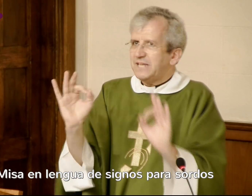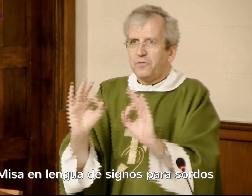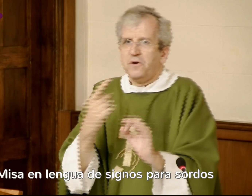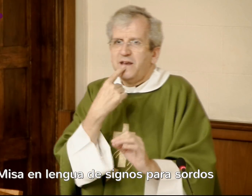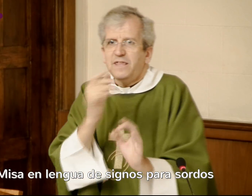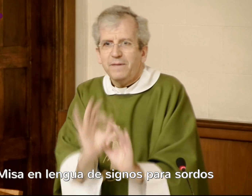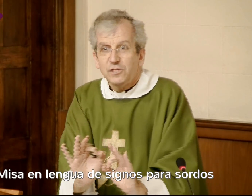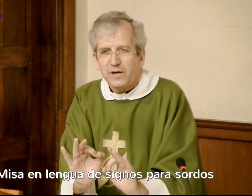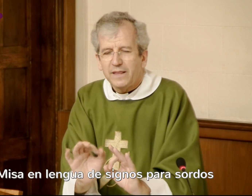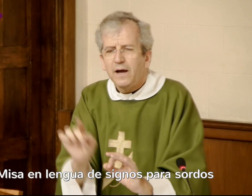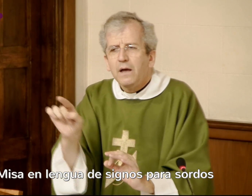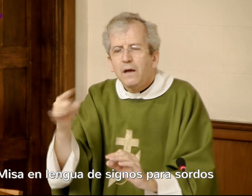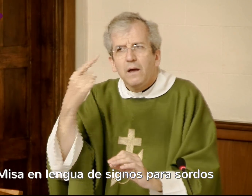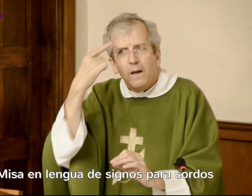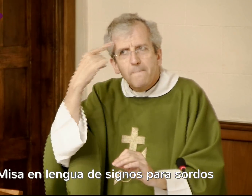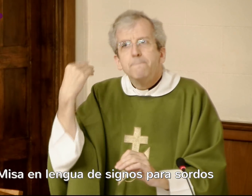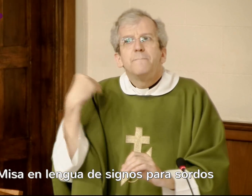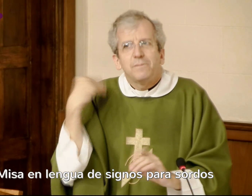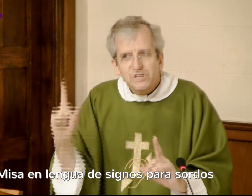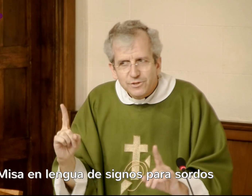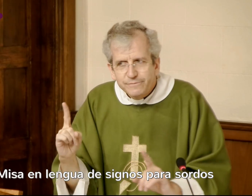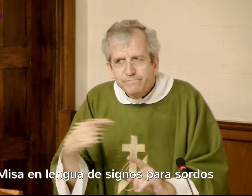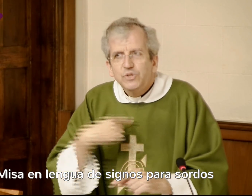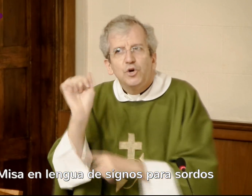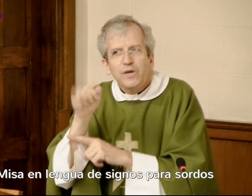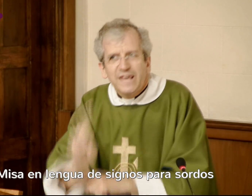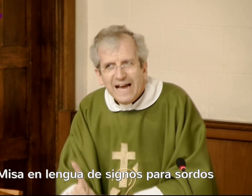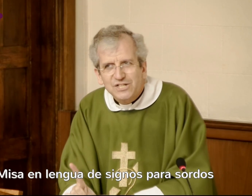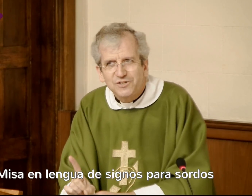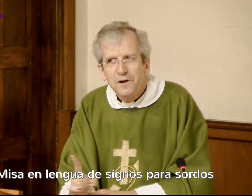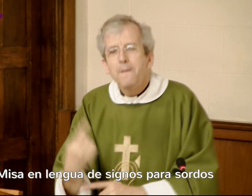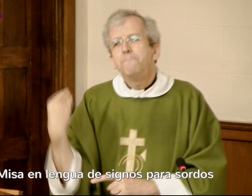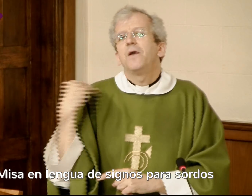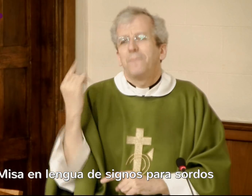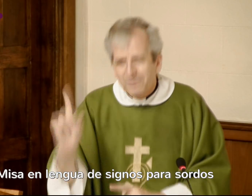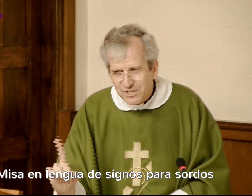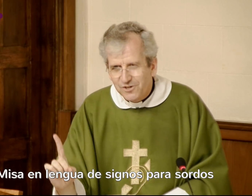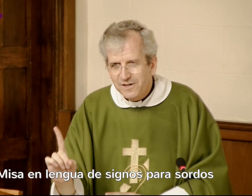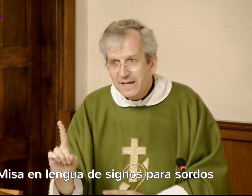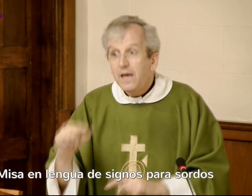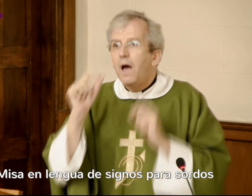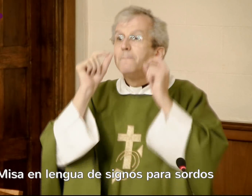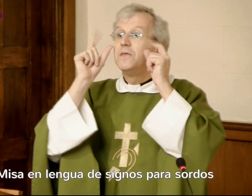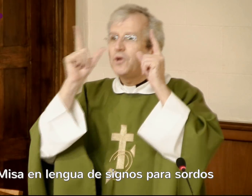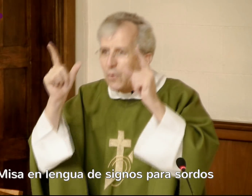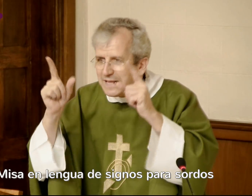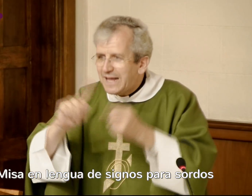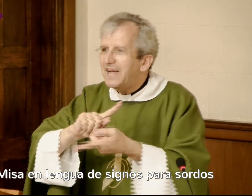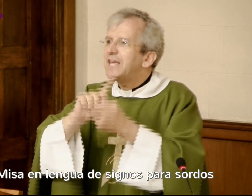avisado, nadie me ha dicho nada. Me avisó, yo no hice caso, pero me avisó. Me doy cuenta y